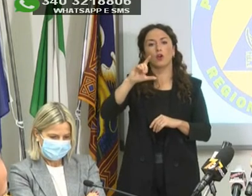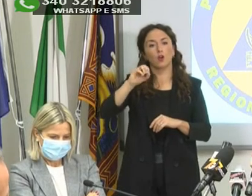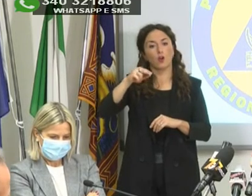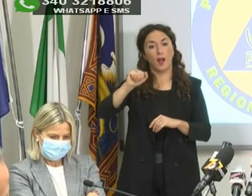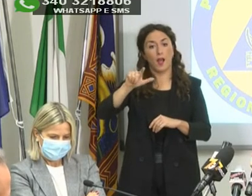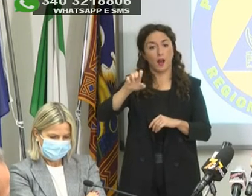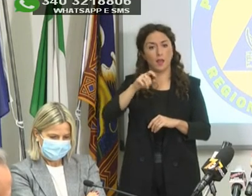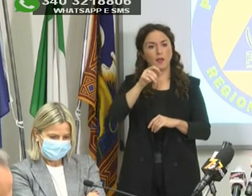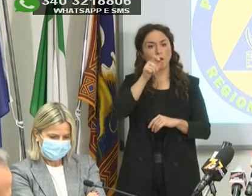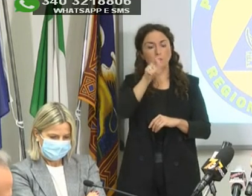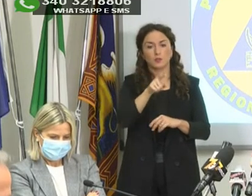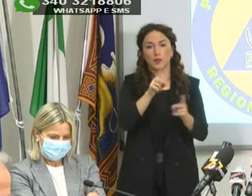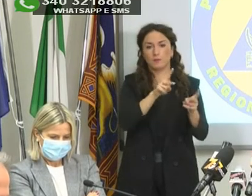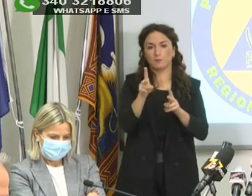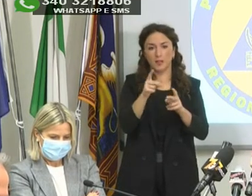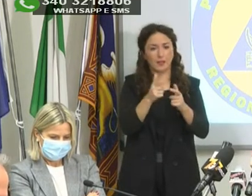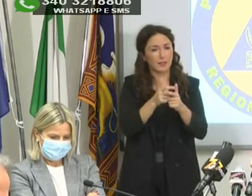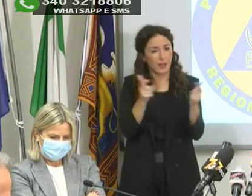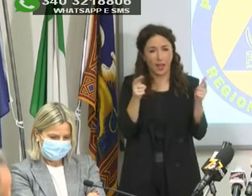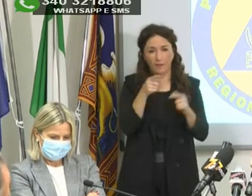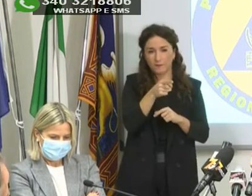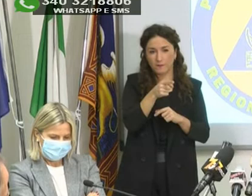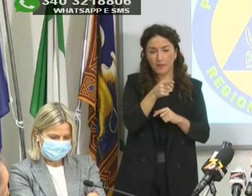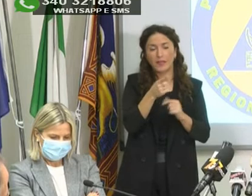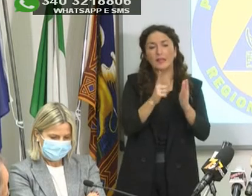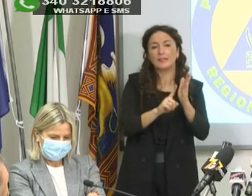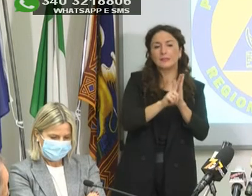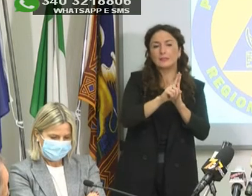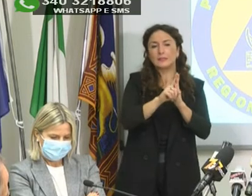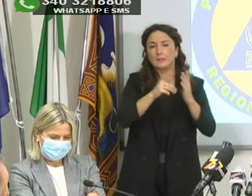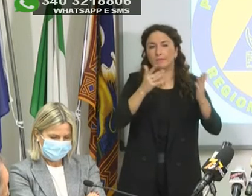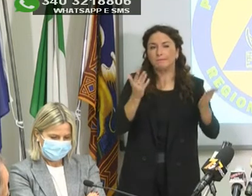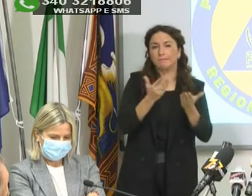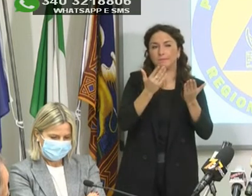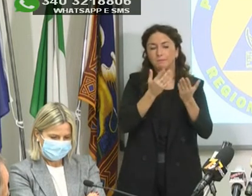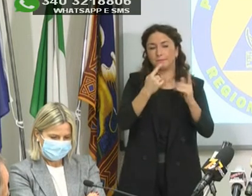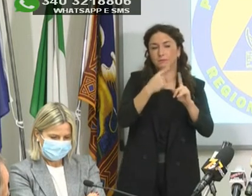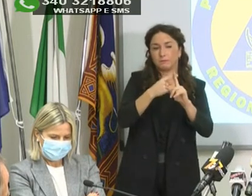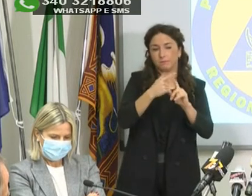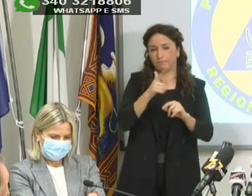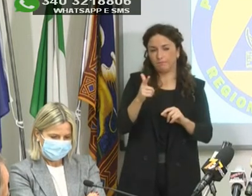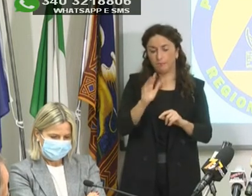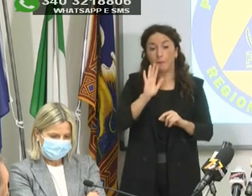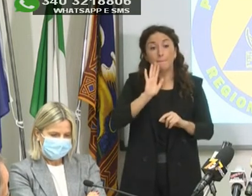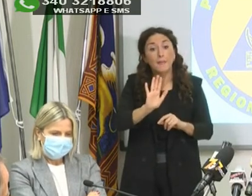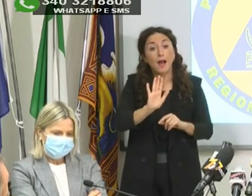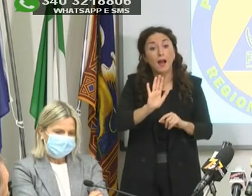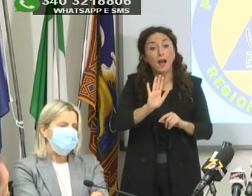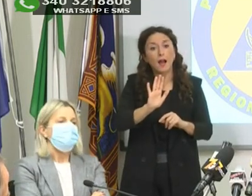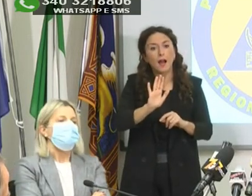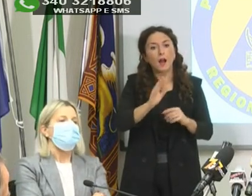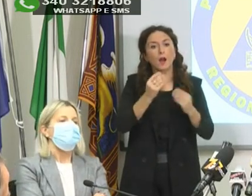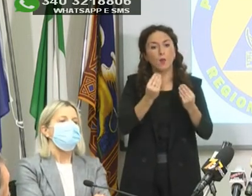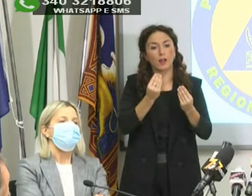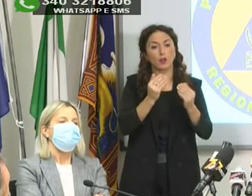paziente già ospedalizzato, grave, non dia dei grandi risultati, o meglio non li dà, ma bensì li dia nella